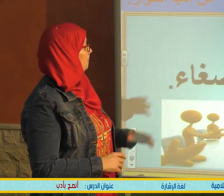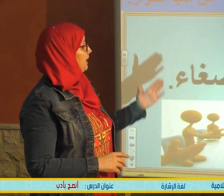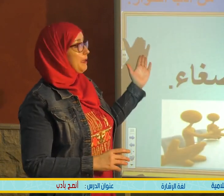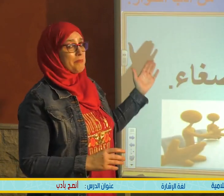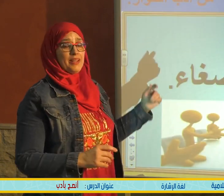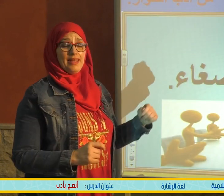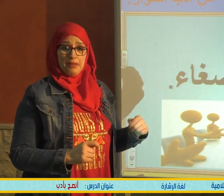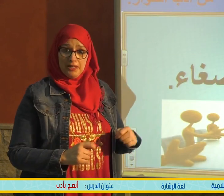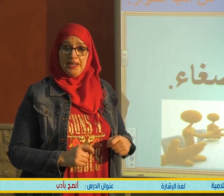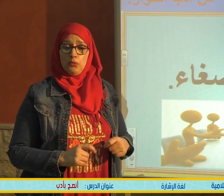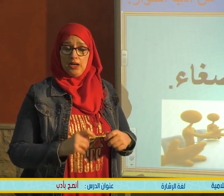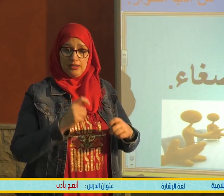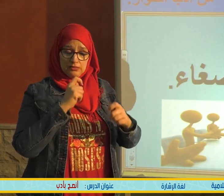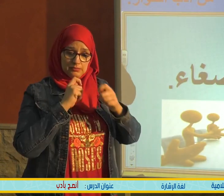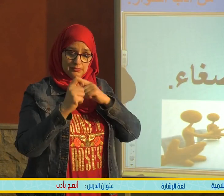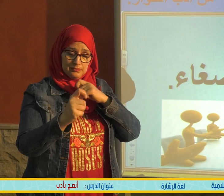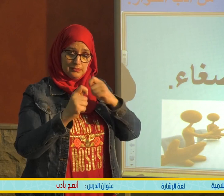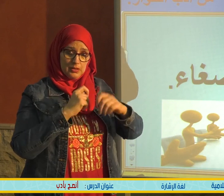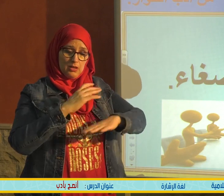من أدب الحوار